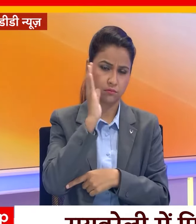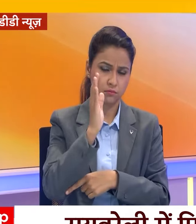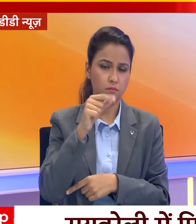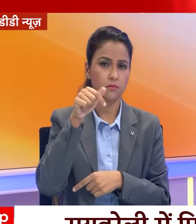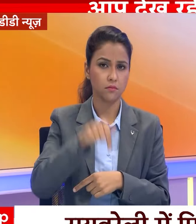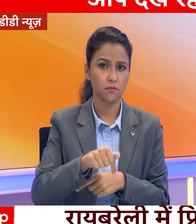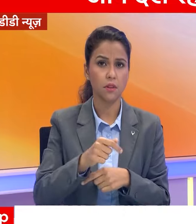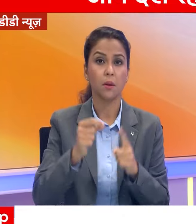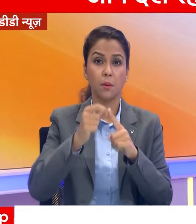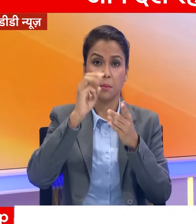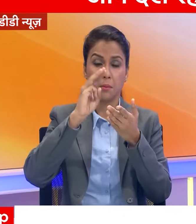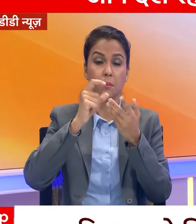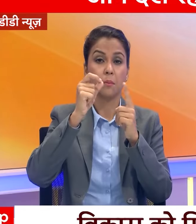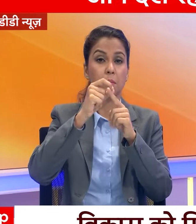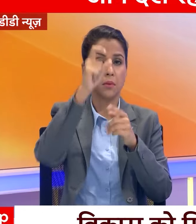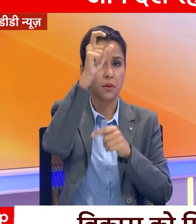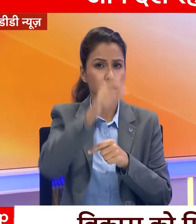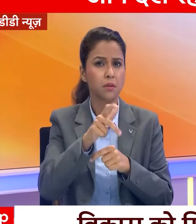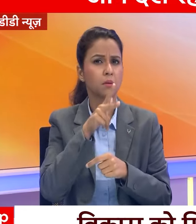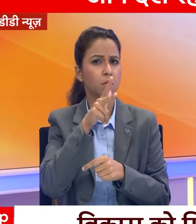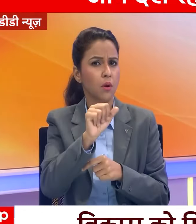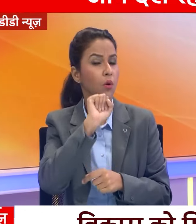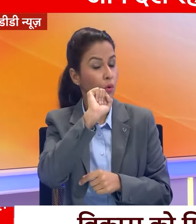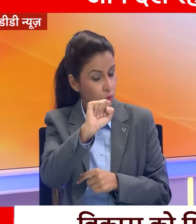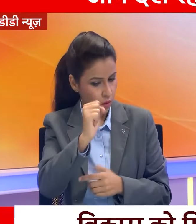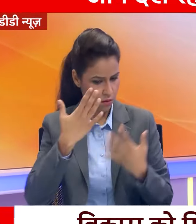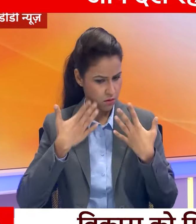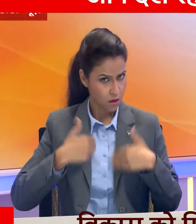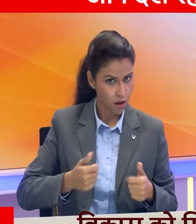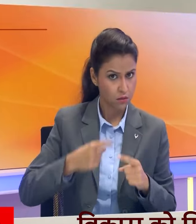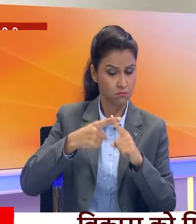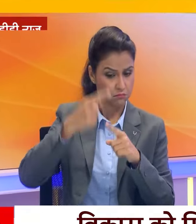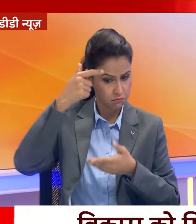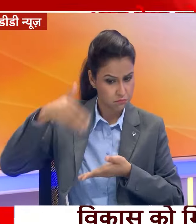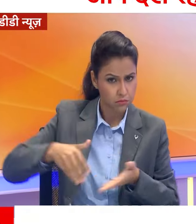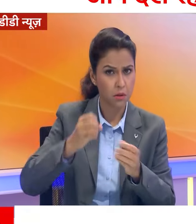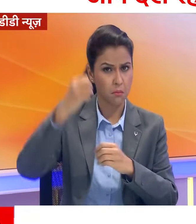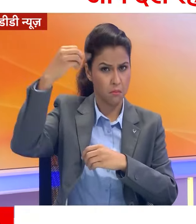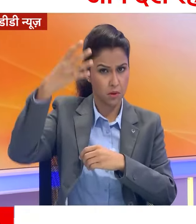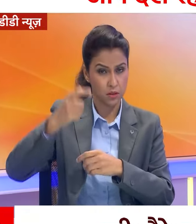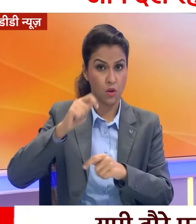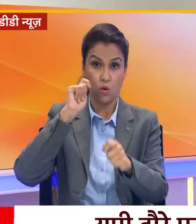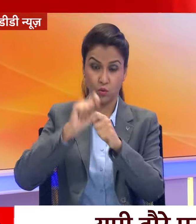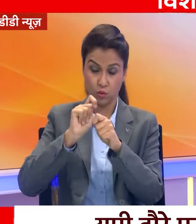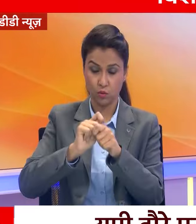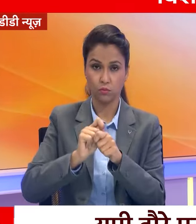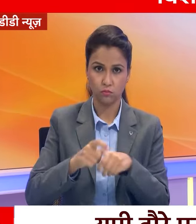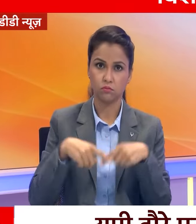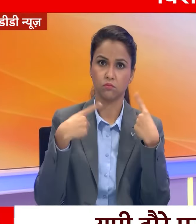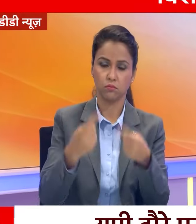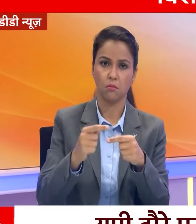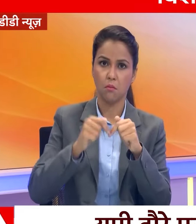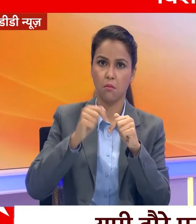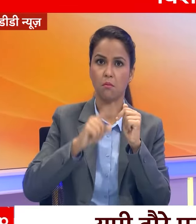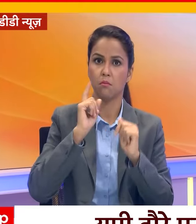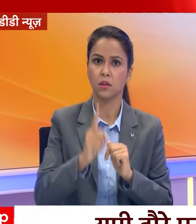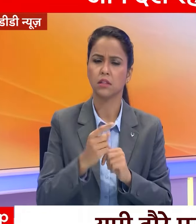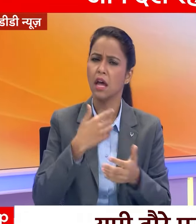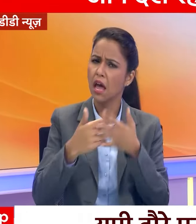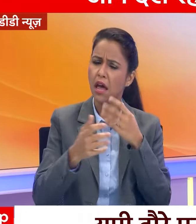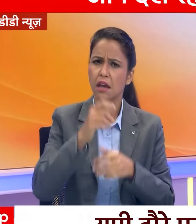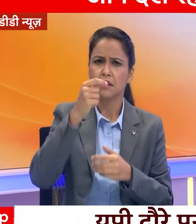किया प्रियंका गांधी ने कहा कि आपका वोट सड़क बिजली रोजगार को जाना चाहिए कोई नेता यदि वोट